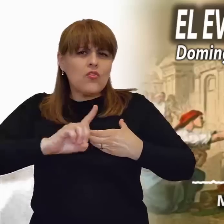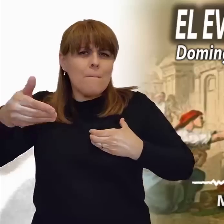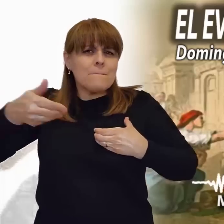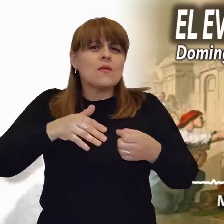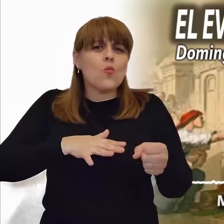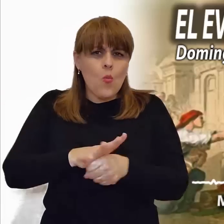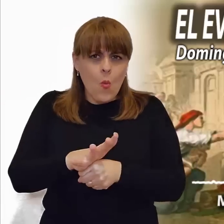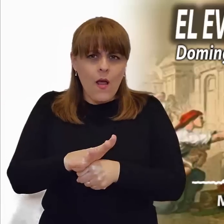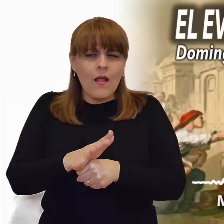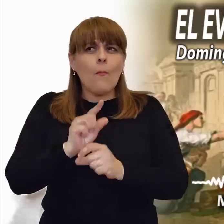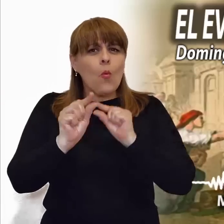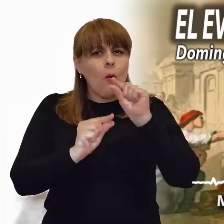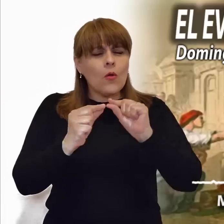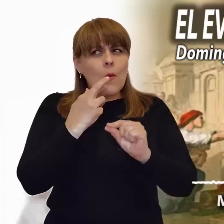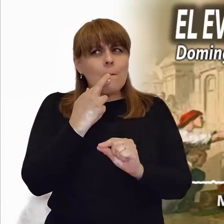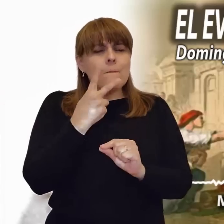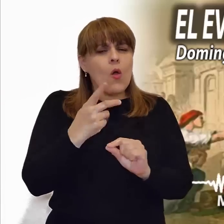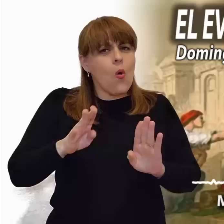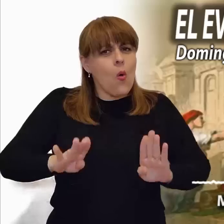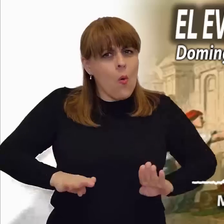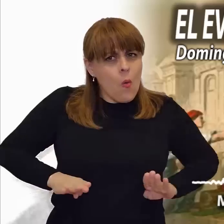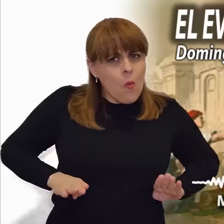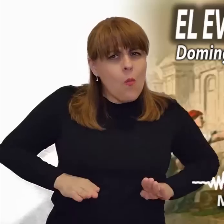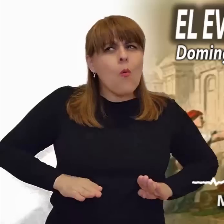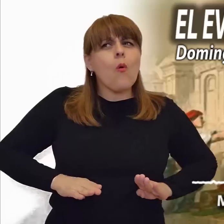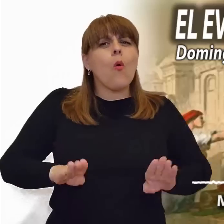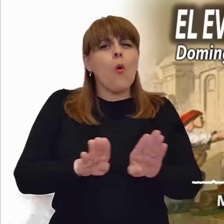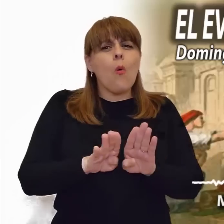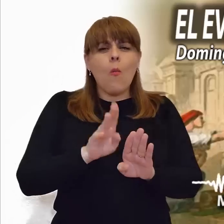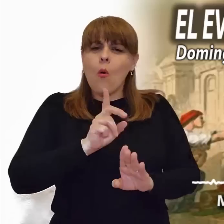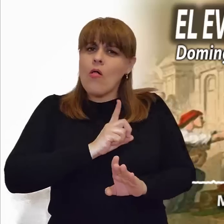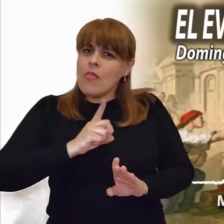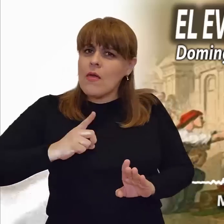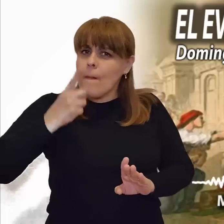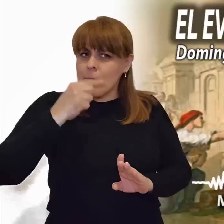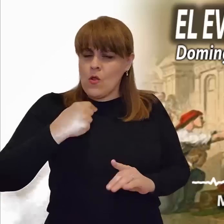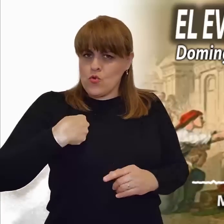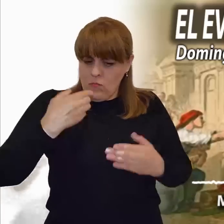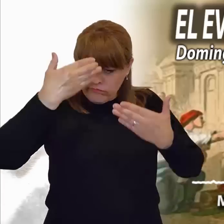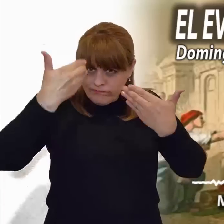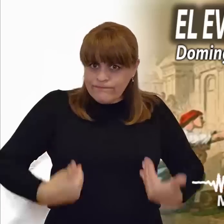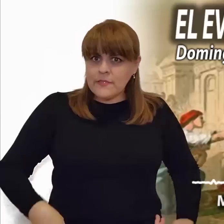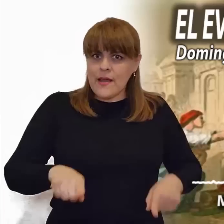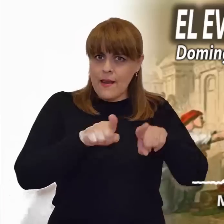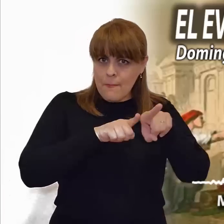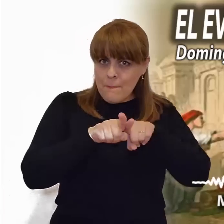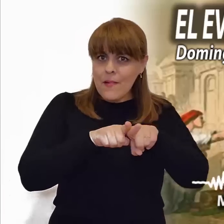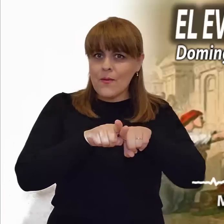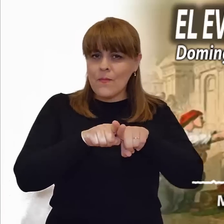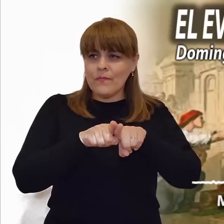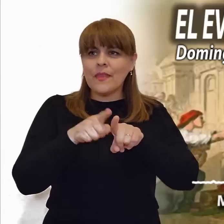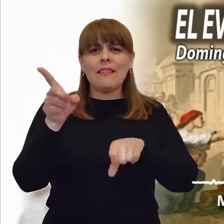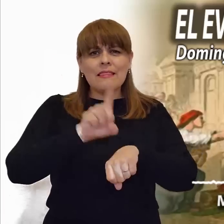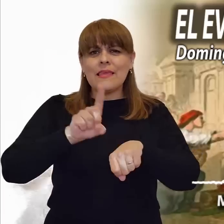nuestra mentalidad y nuestra conducta de aquello que nos impide ser hermanos. Alienta nuestro diario